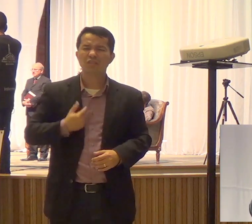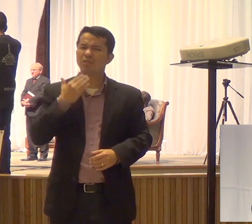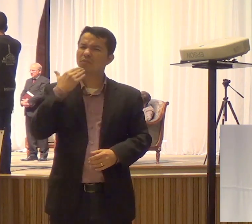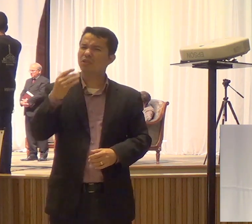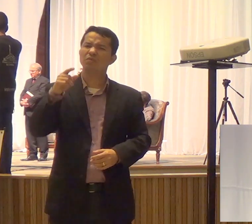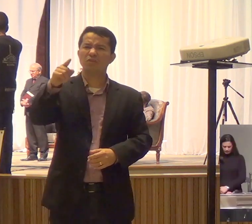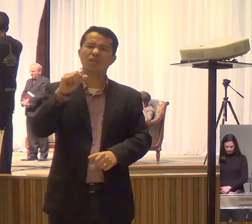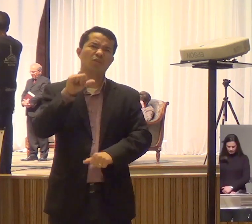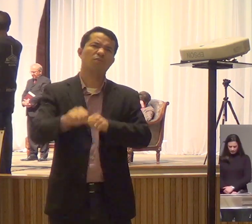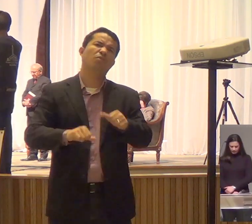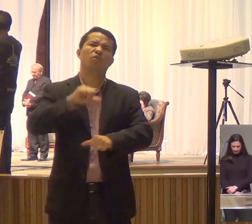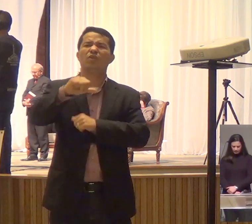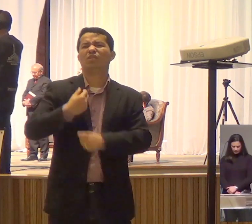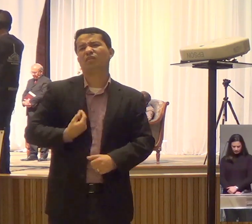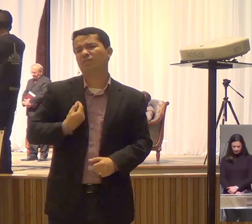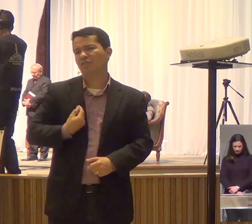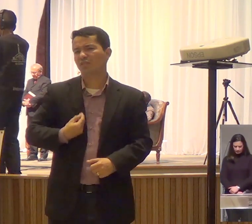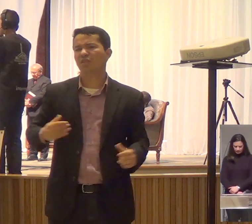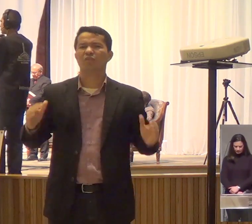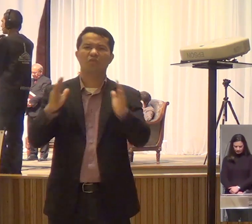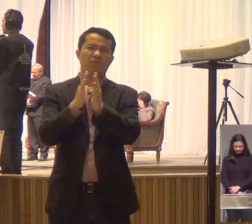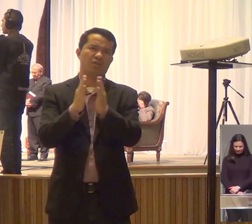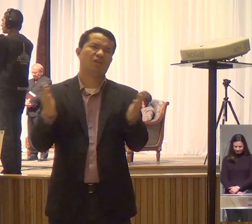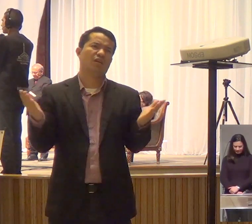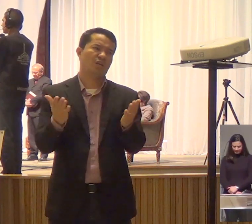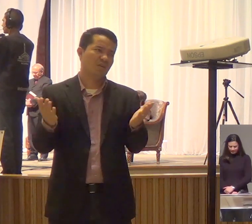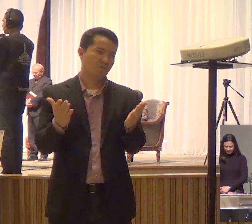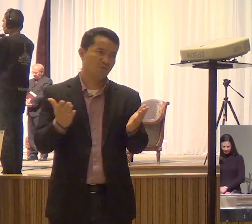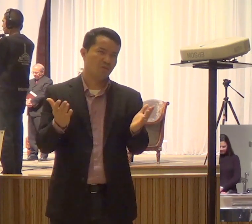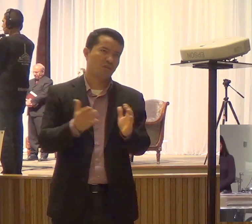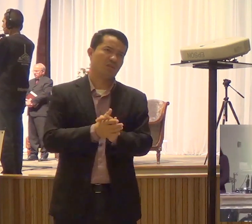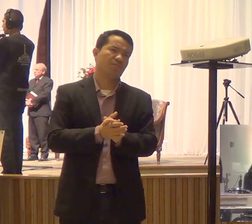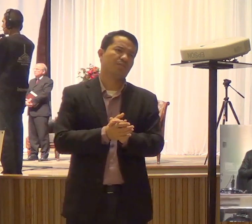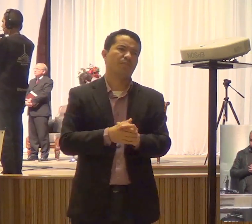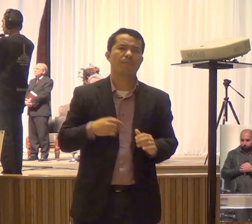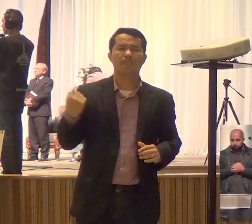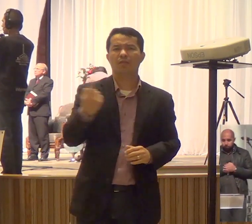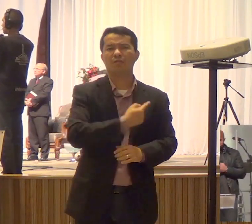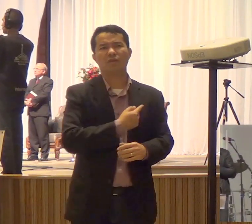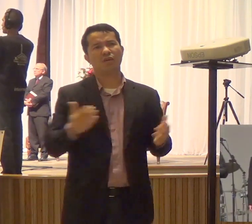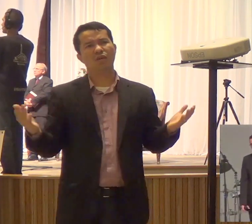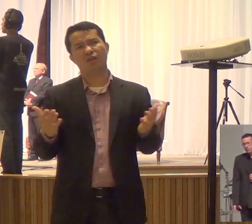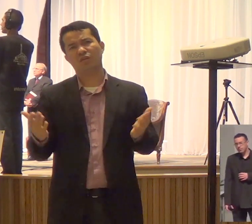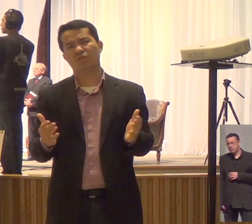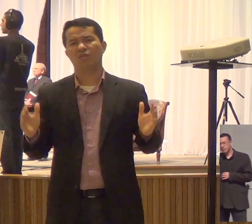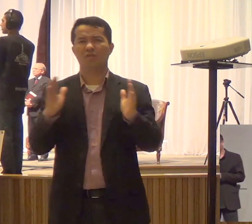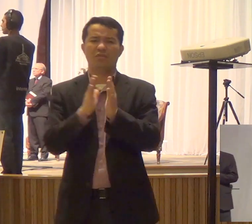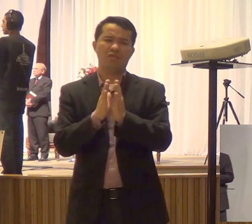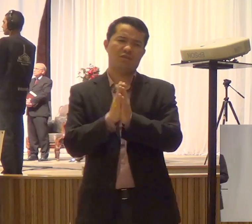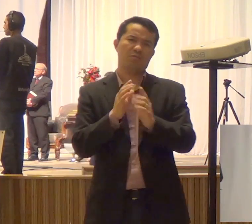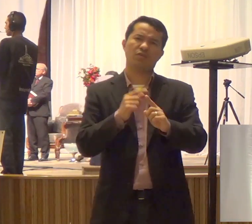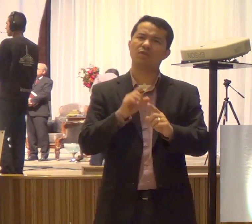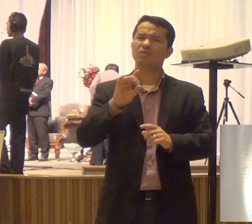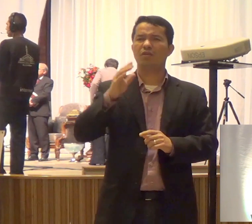na tua vida. E nós vamos orar agora. Thalita, me ajuda aqui atrás. A gente vai adorar o Senhor, porque é só a